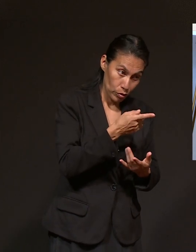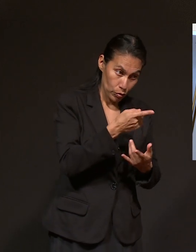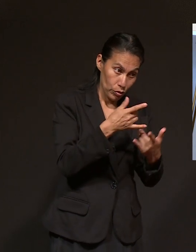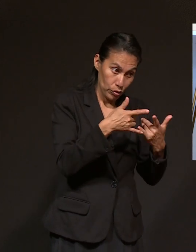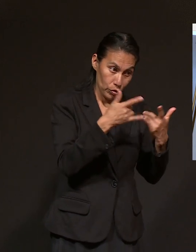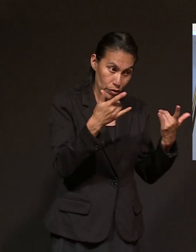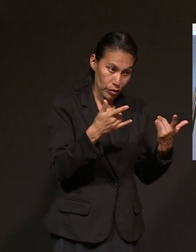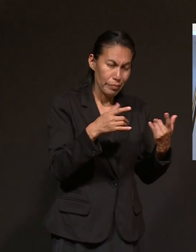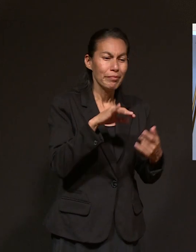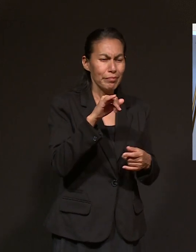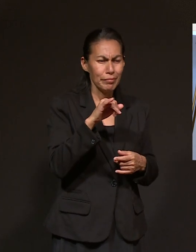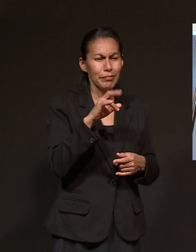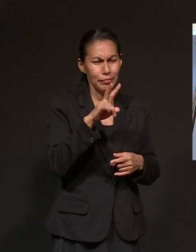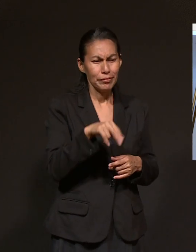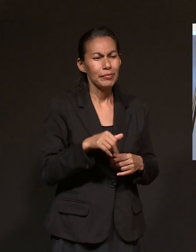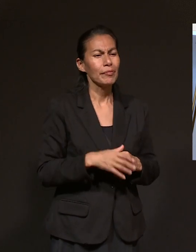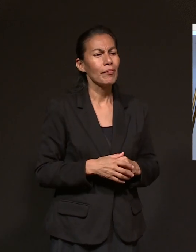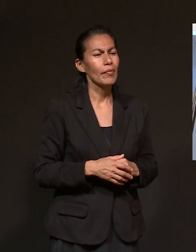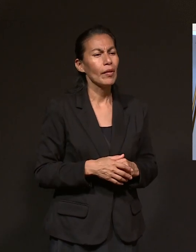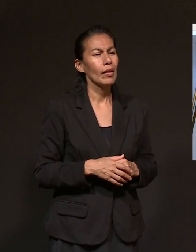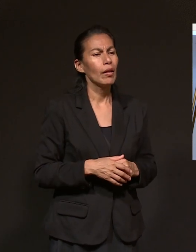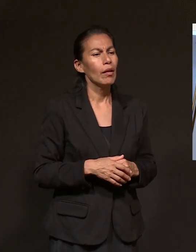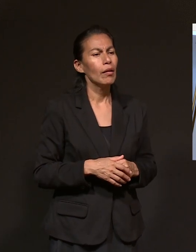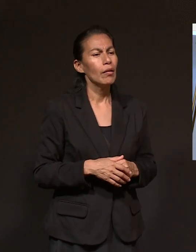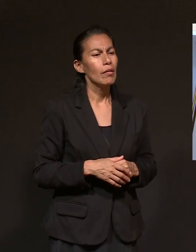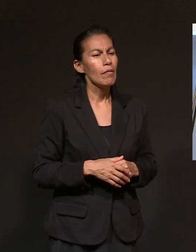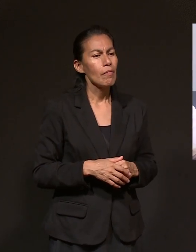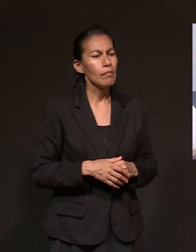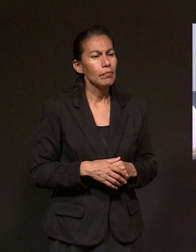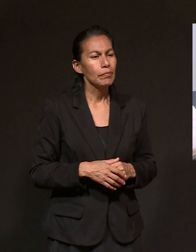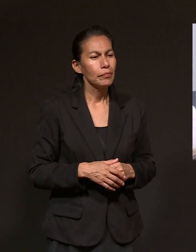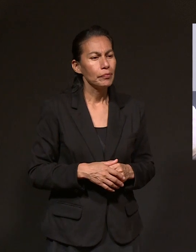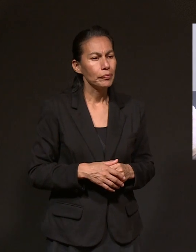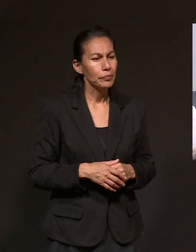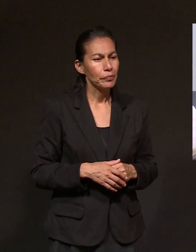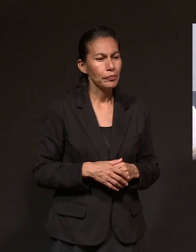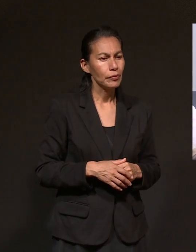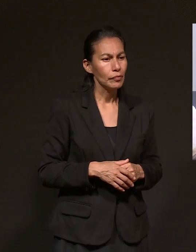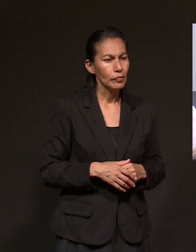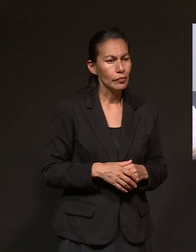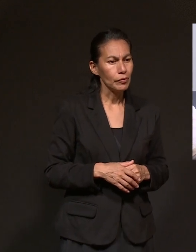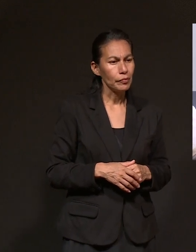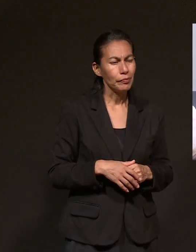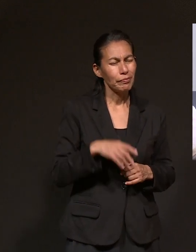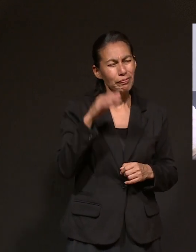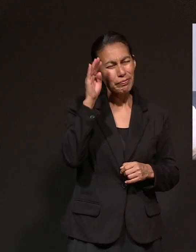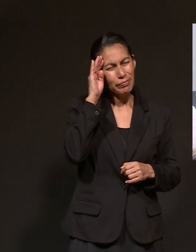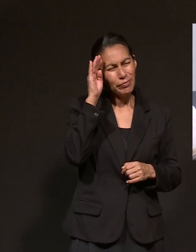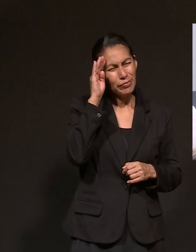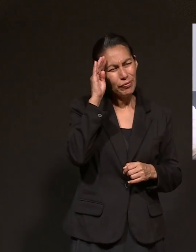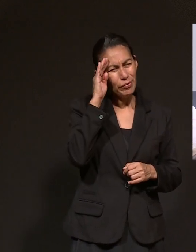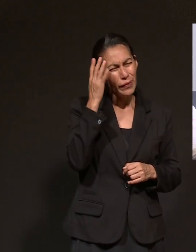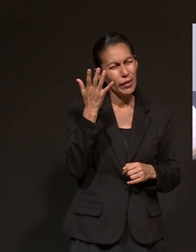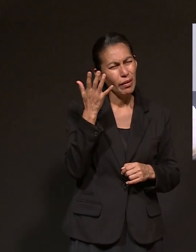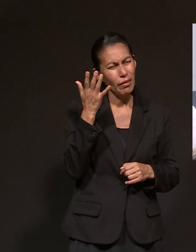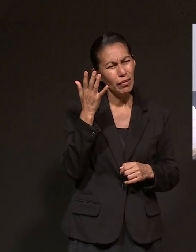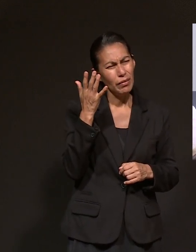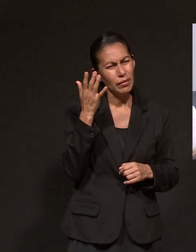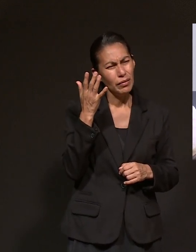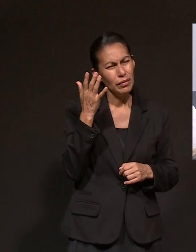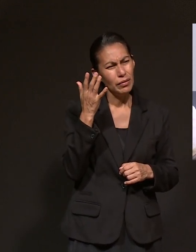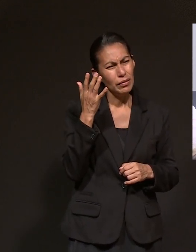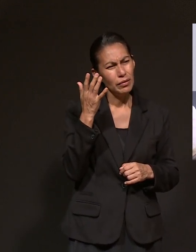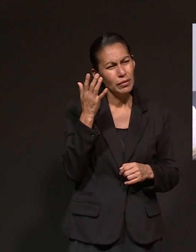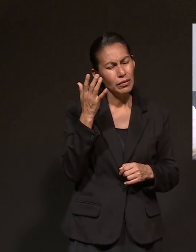según tú lo expresaste en tu historia. Así es. Y cabe mencionar, Pastor, que en esa parte me